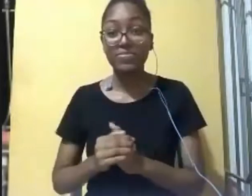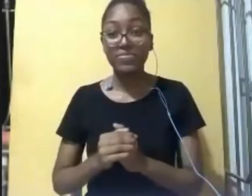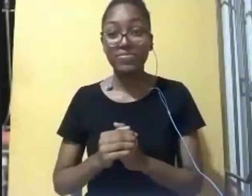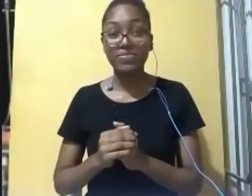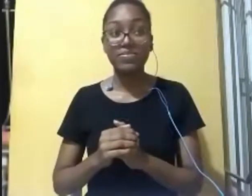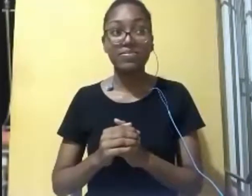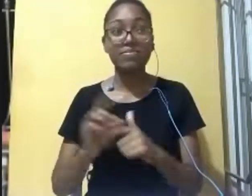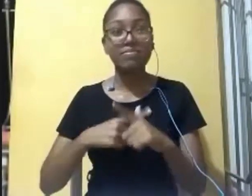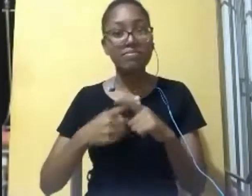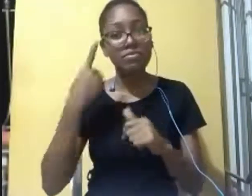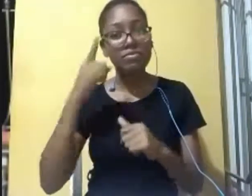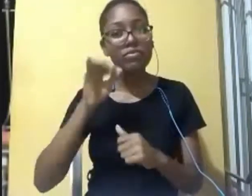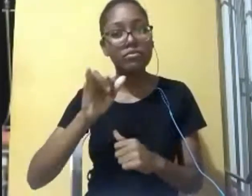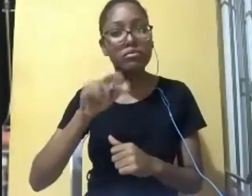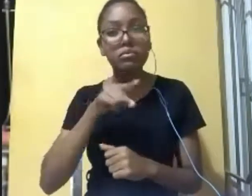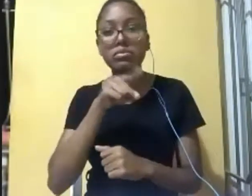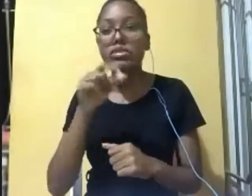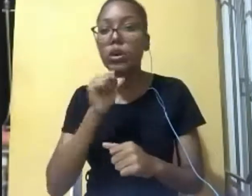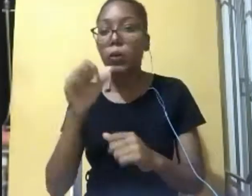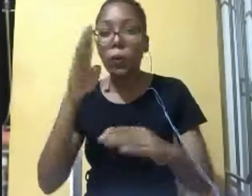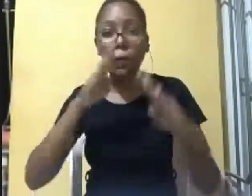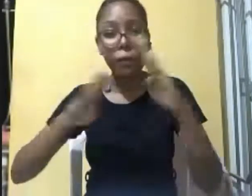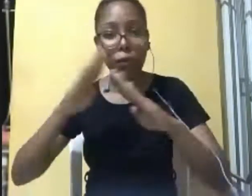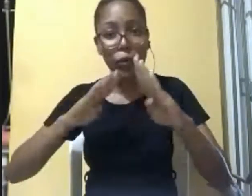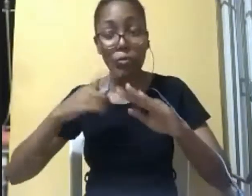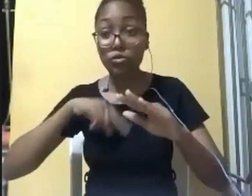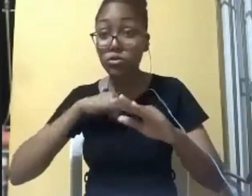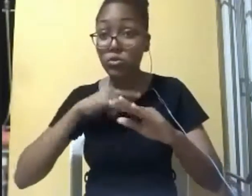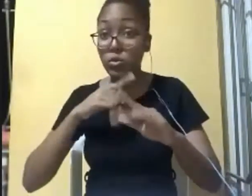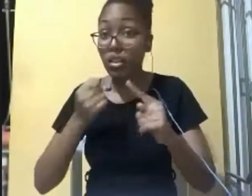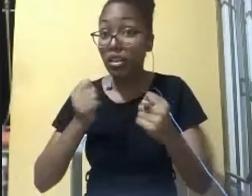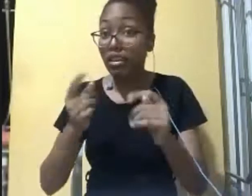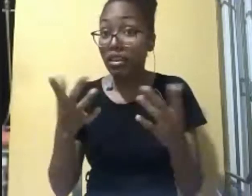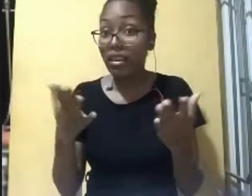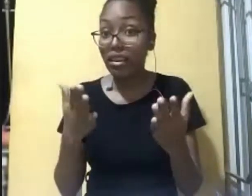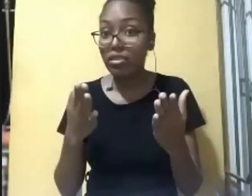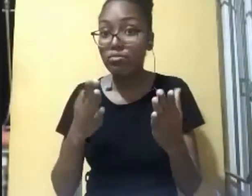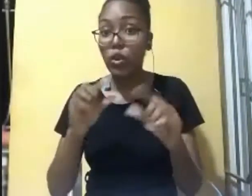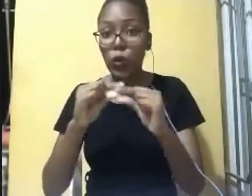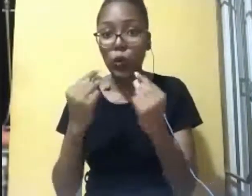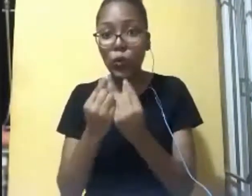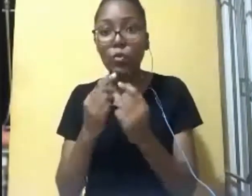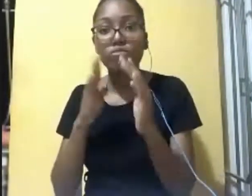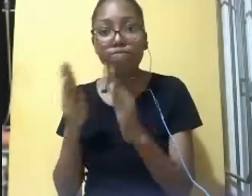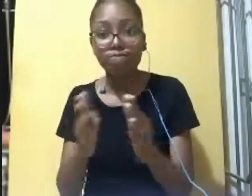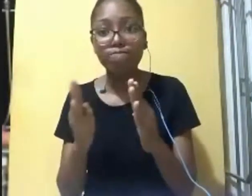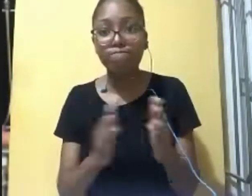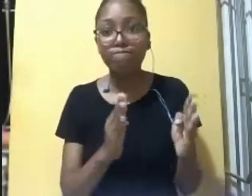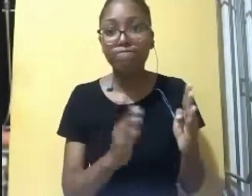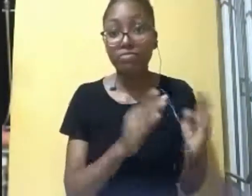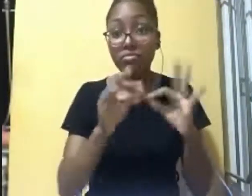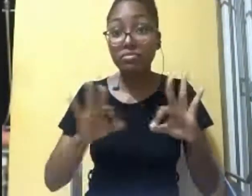no se preocupen, vamos a comenzar a organizar una serie de grupos en lo adelante. Lo importante es que ustedes estén